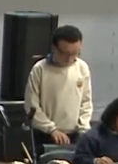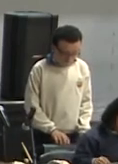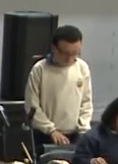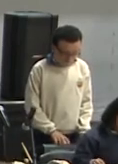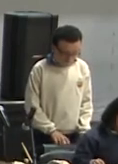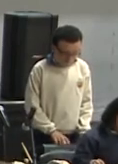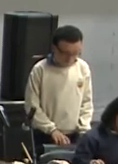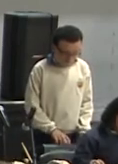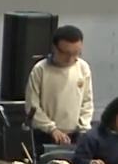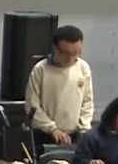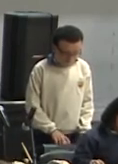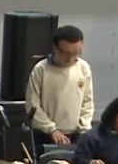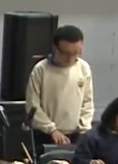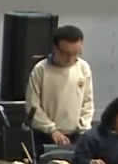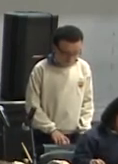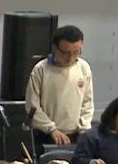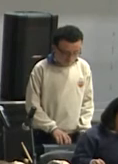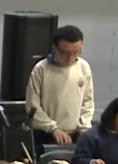a